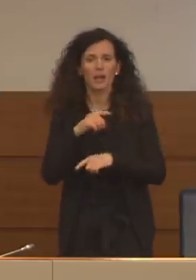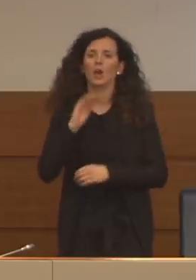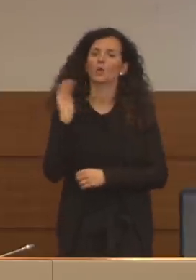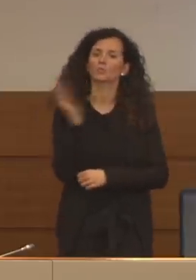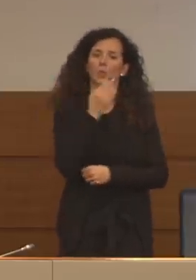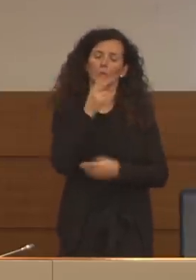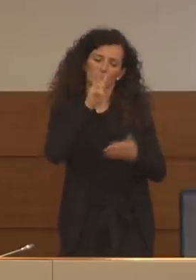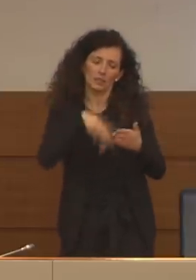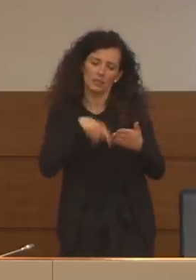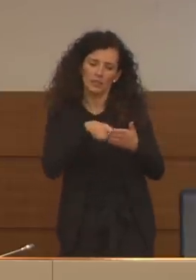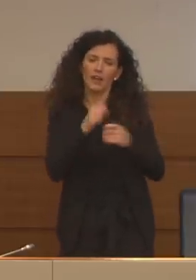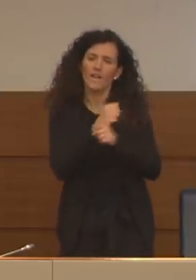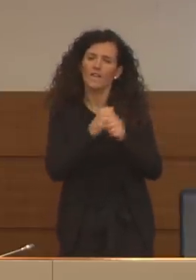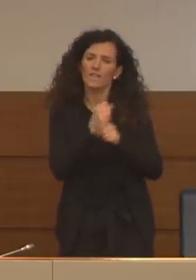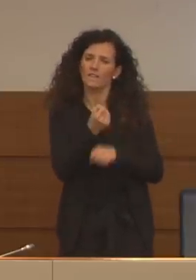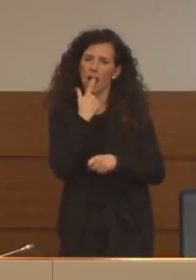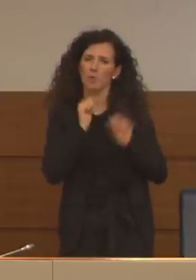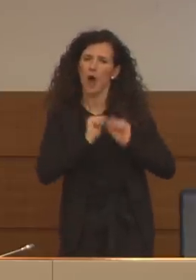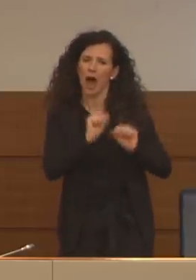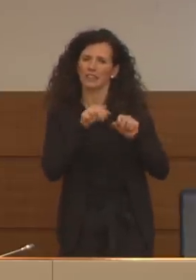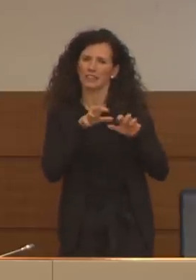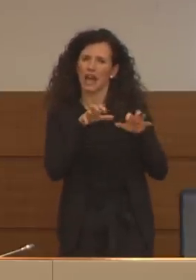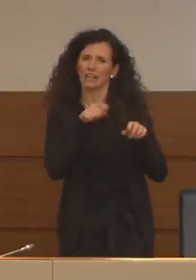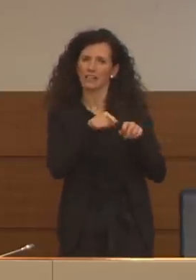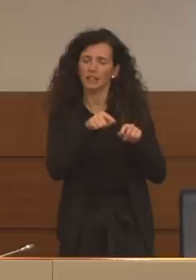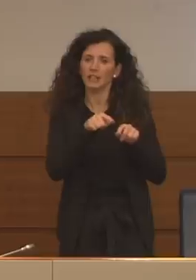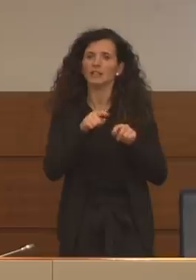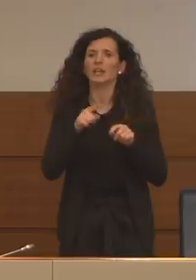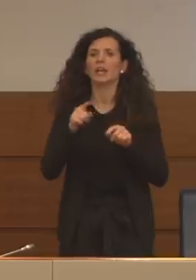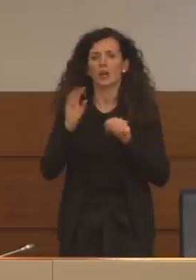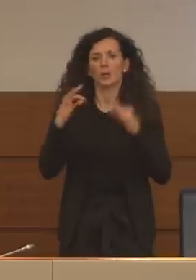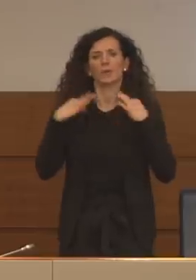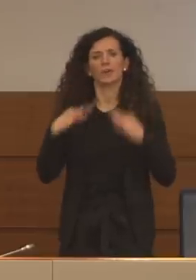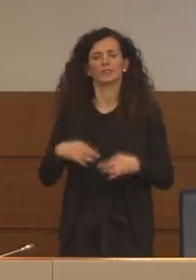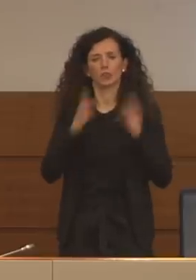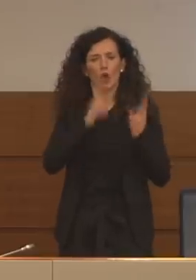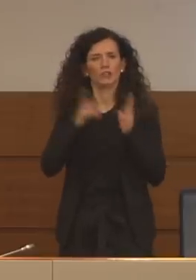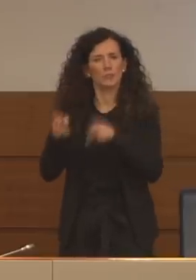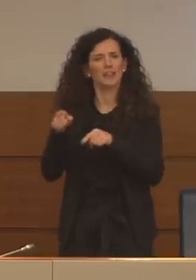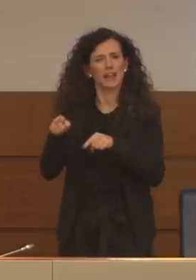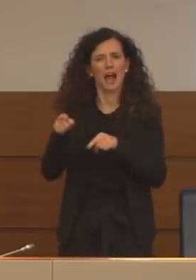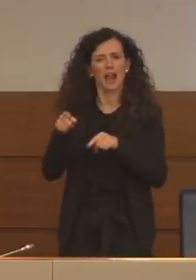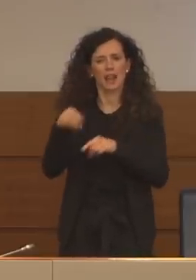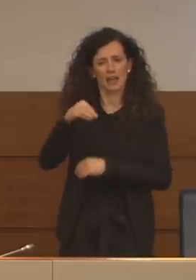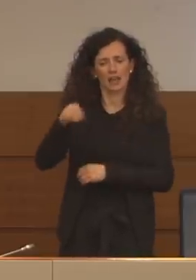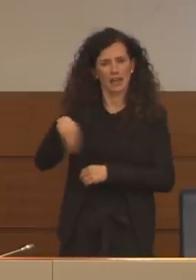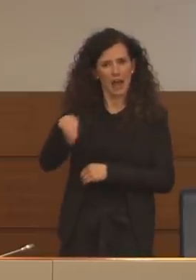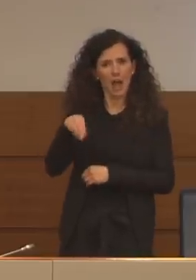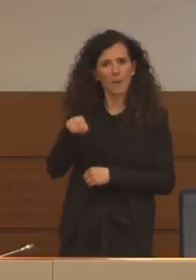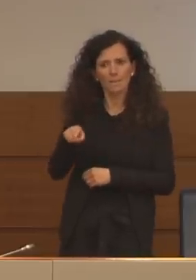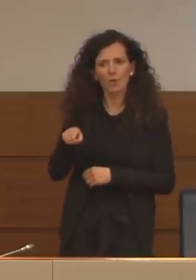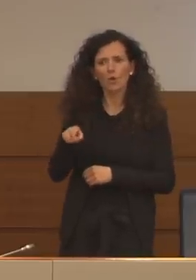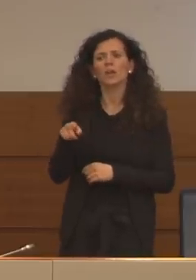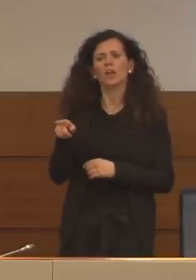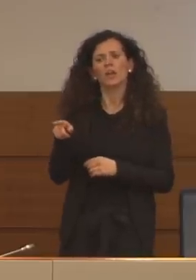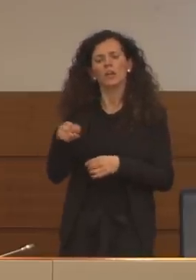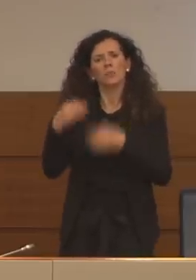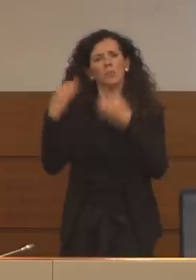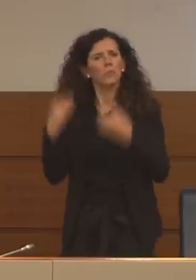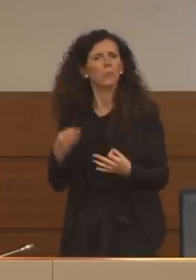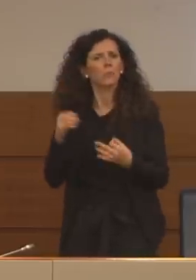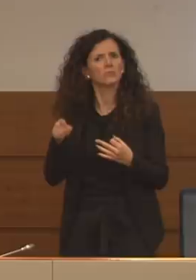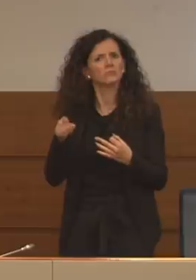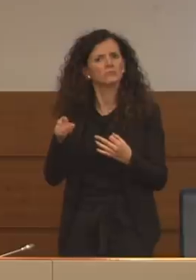che e stato utilizzato dall'ospedale cotugno di napoli che è stato giudicato utile